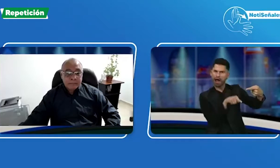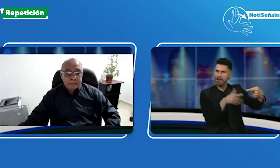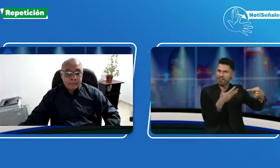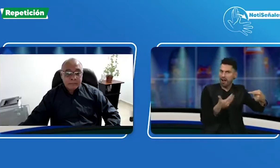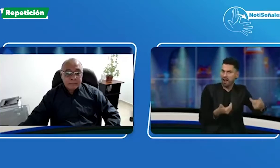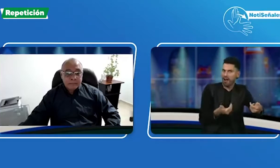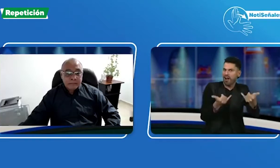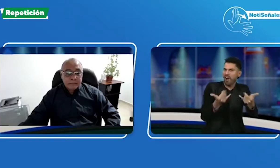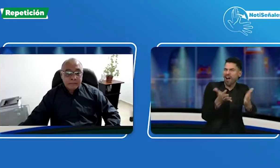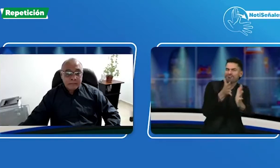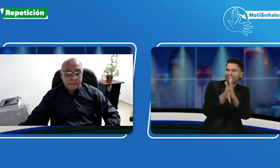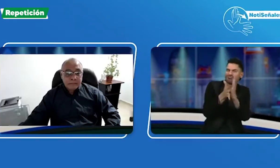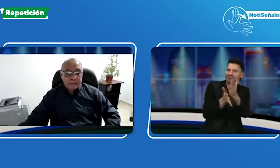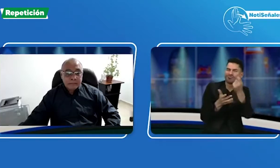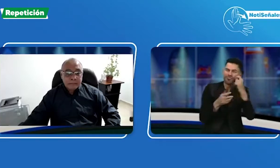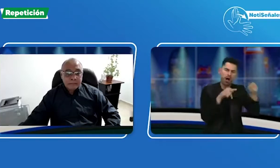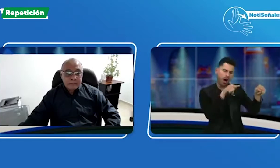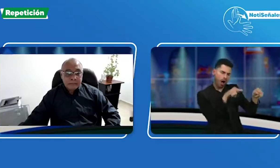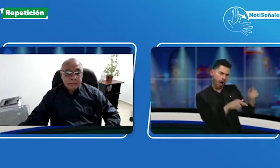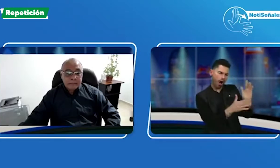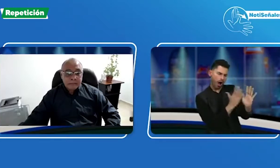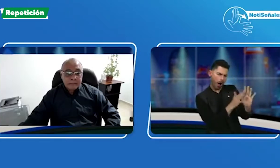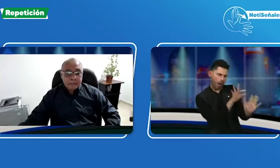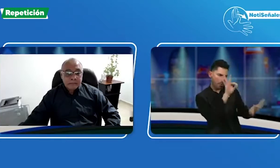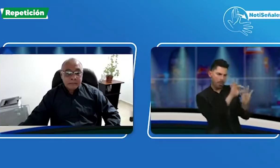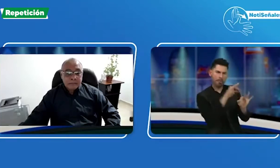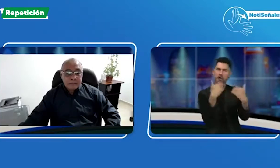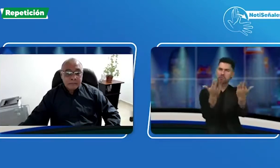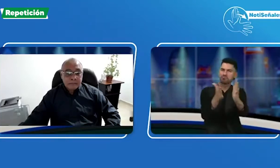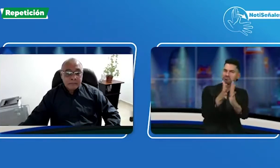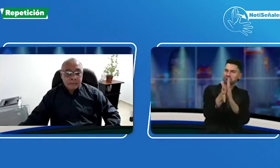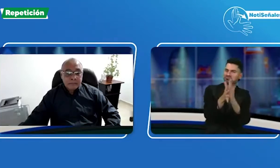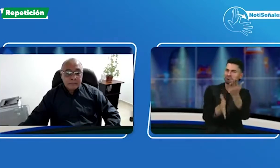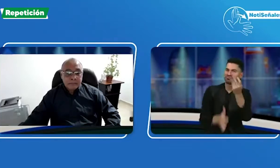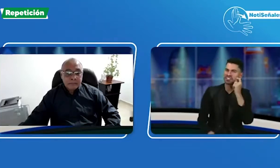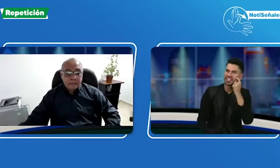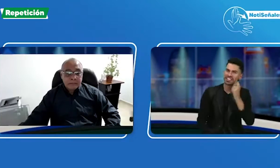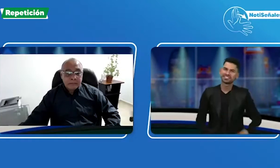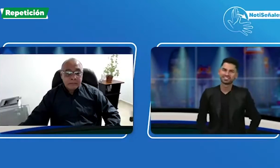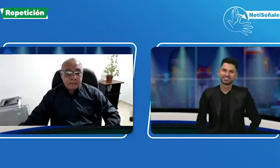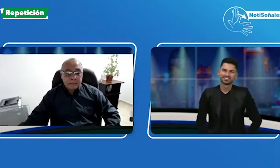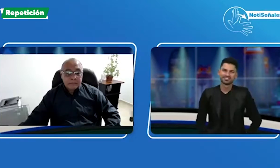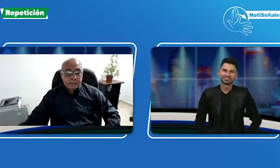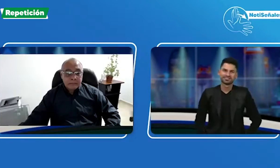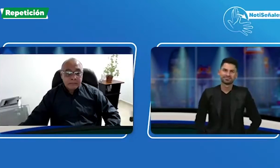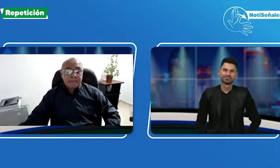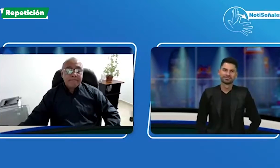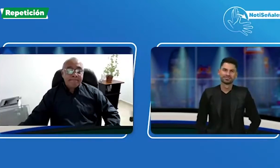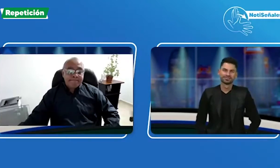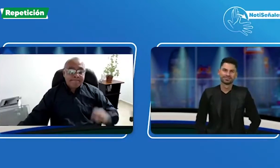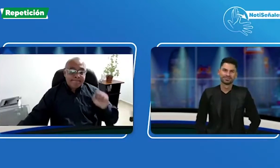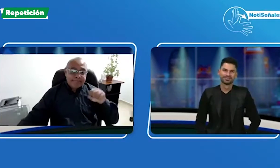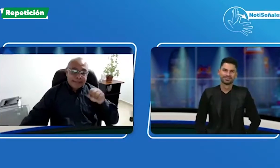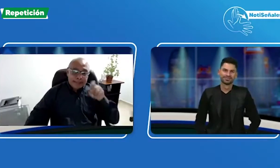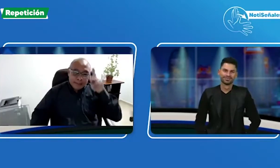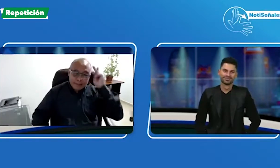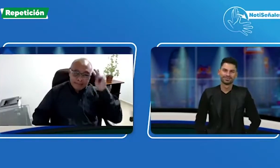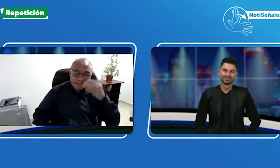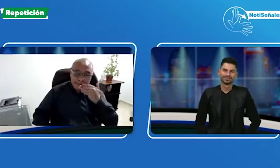comentarios Sobre este tema Henry ¿Qué nos puedes dar De contexto Y de los comentarios Por favor?